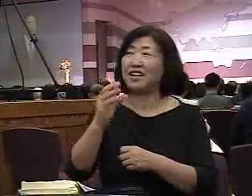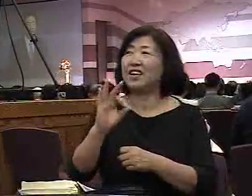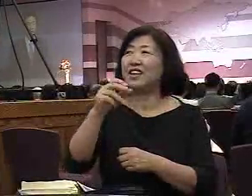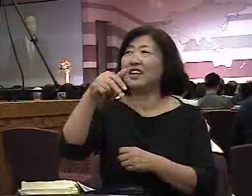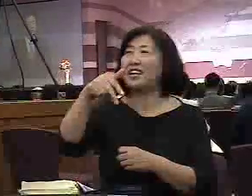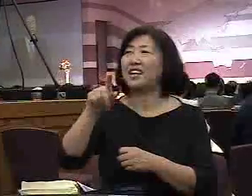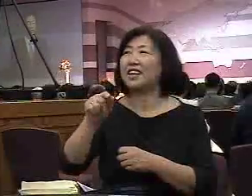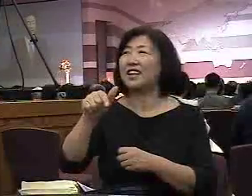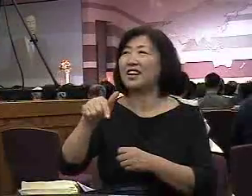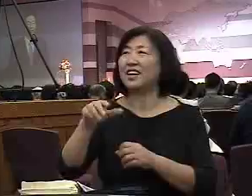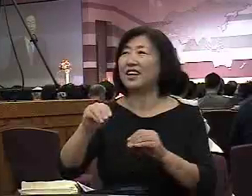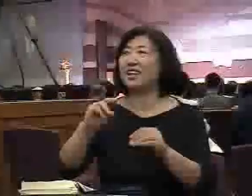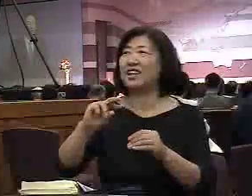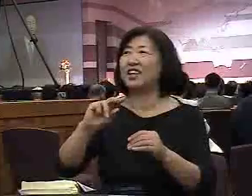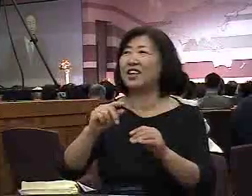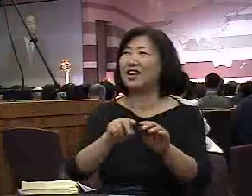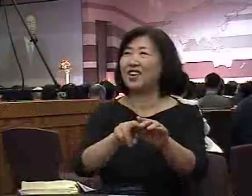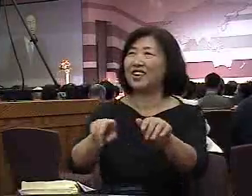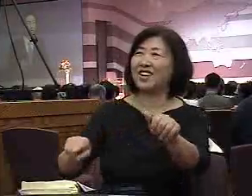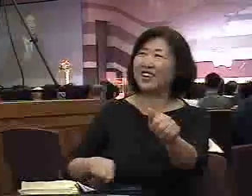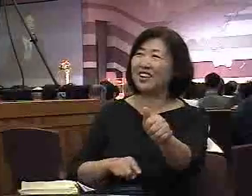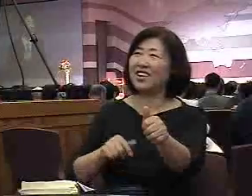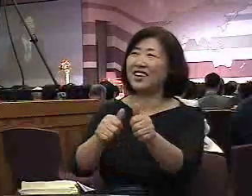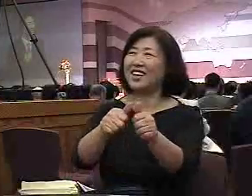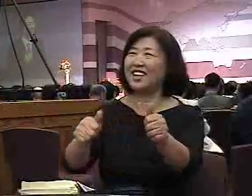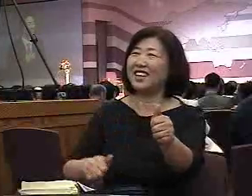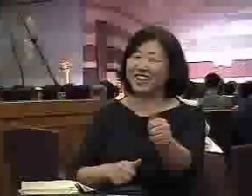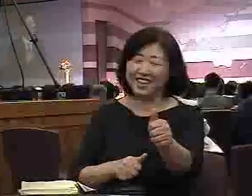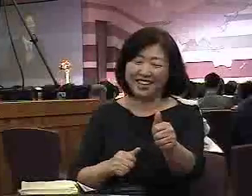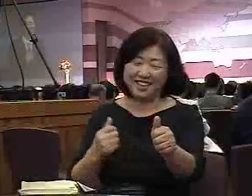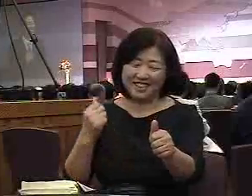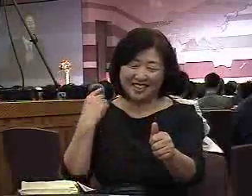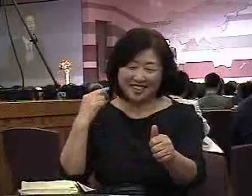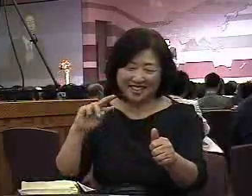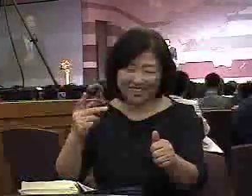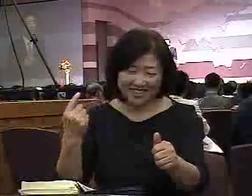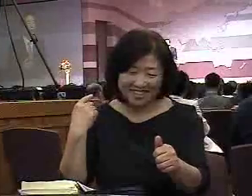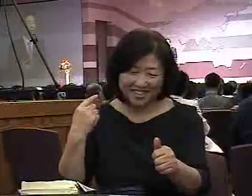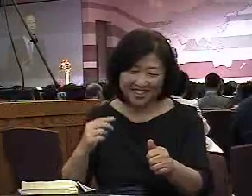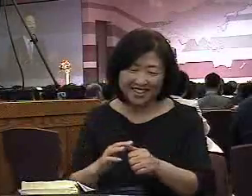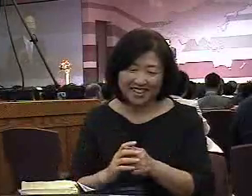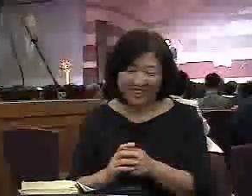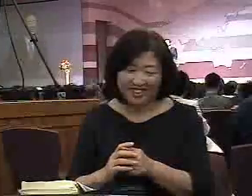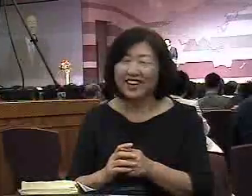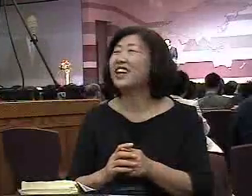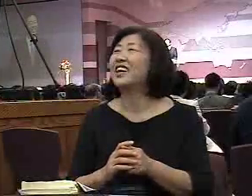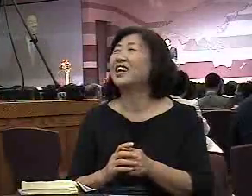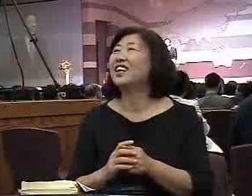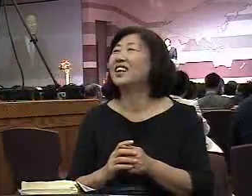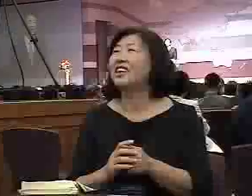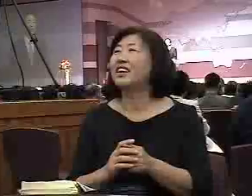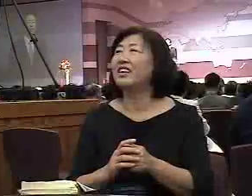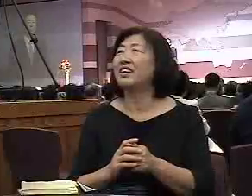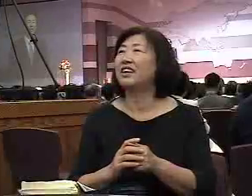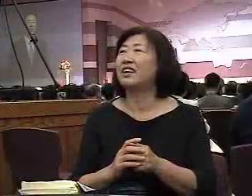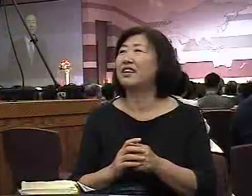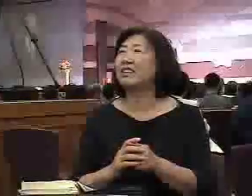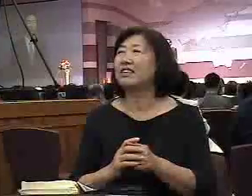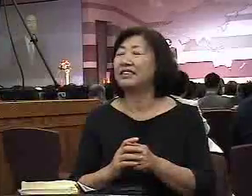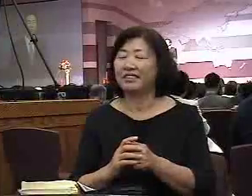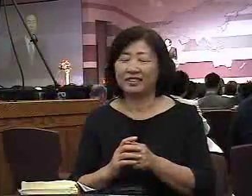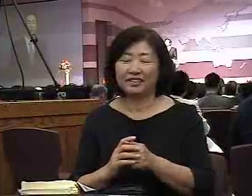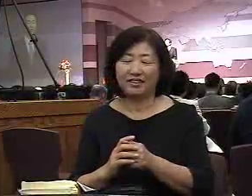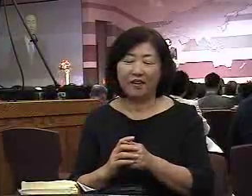누가 1등이 됩니까? 내가 1등이 되잖아요. 물론 그러다 또 뒤로 돌아가니 그러면 이제 큰일 나는 거지만